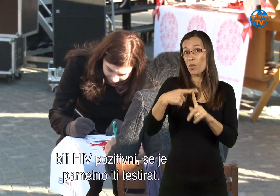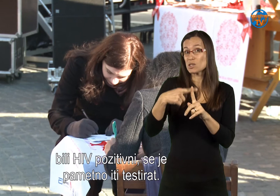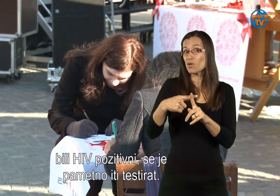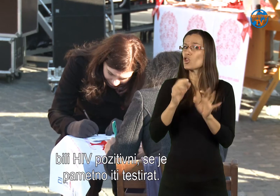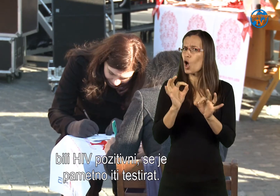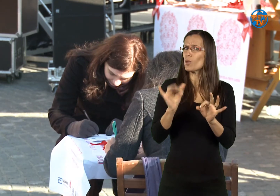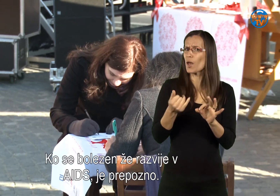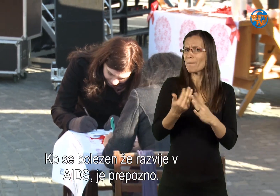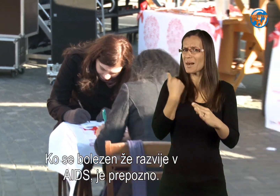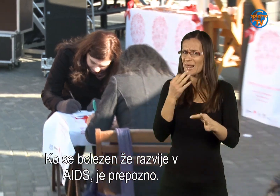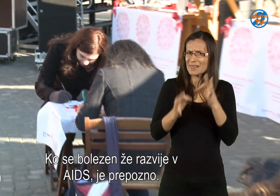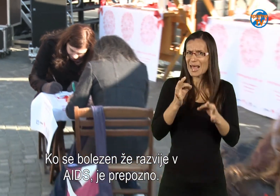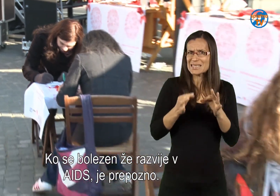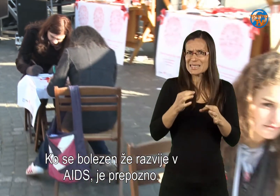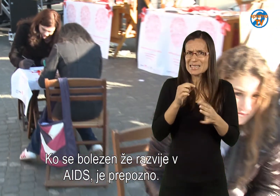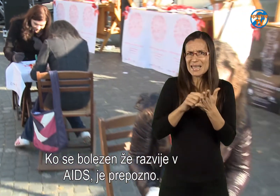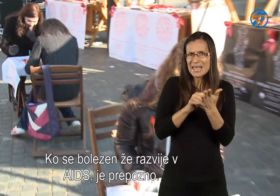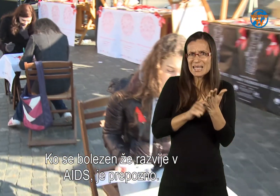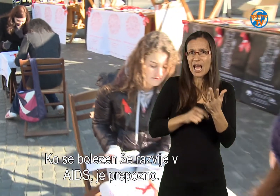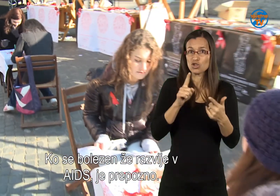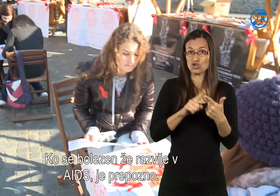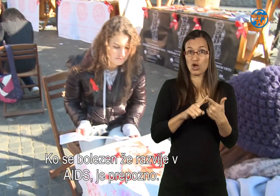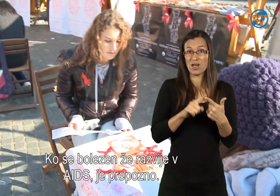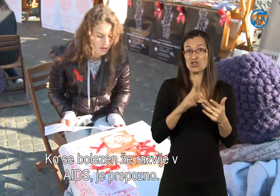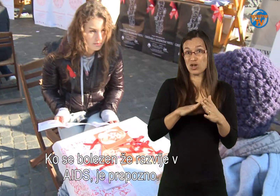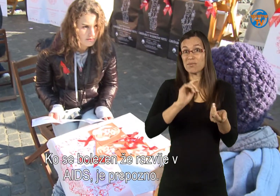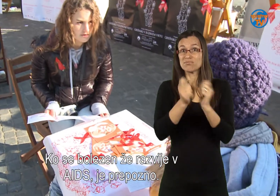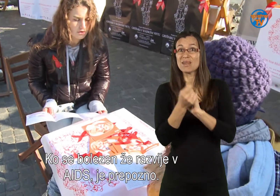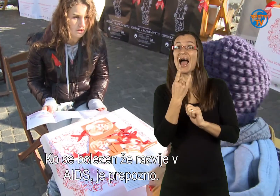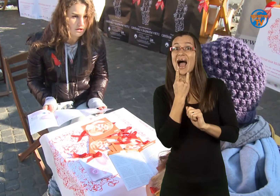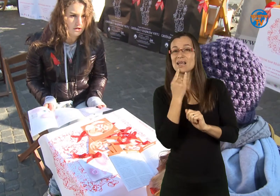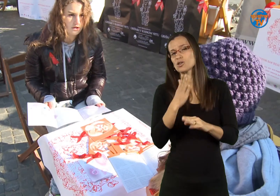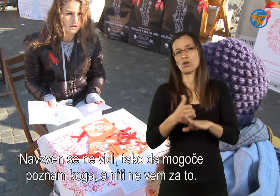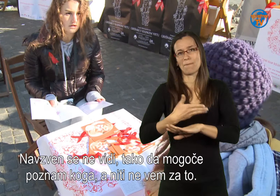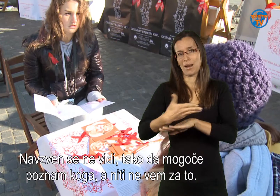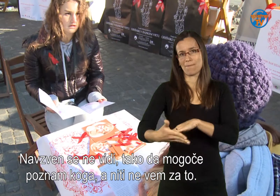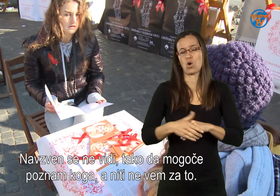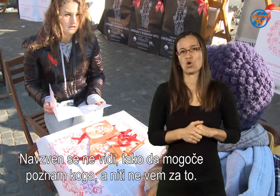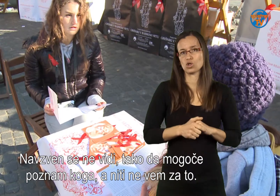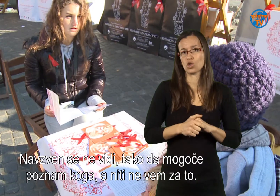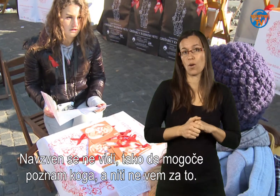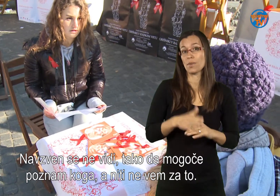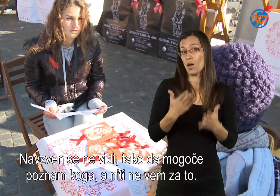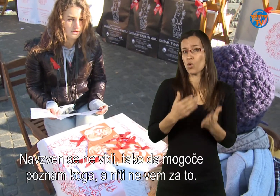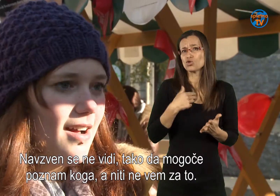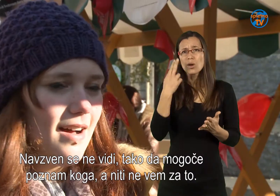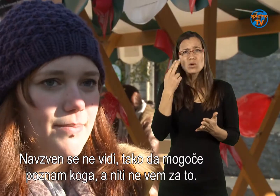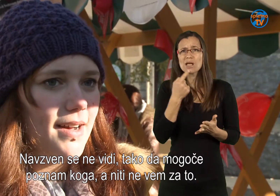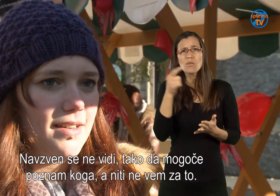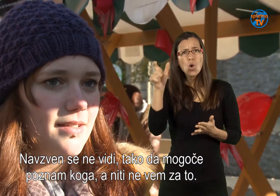zato ker potem, ko se bolezen že razvije v AIDS, naprej je že prepozno. Tudi navzven se ne vidi tako, da mogoče, da poznam koga, ampak